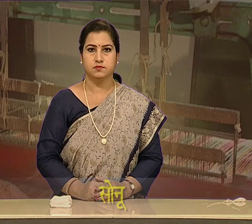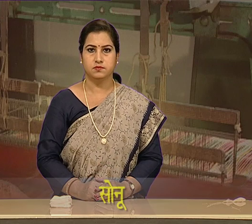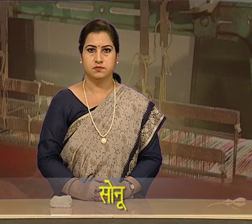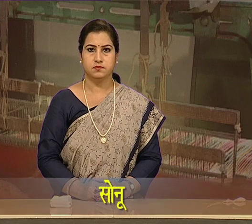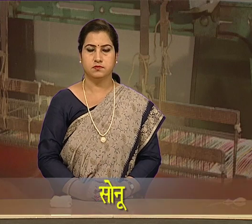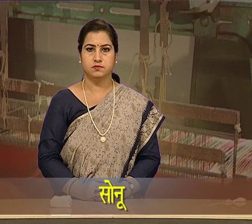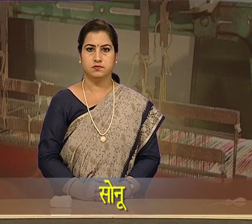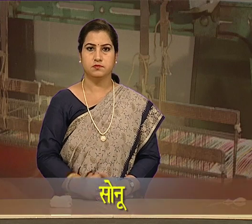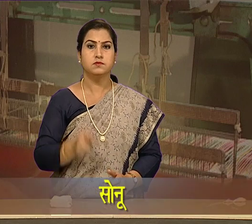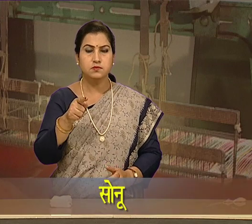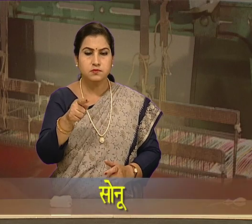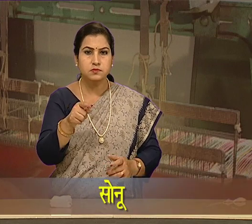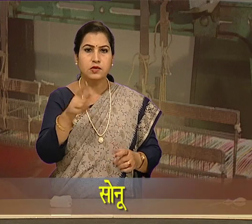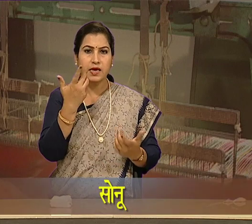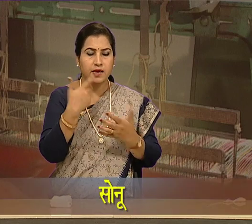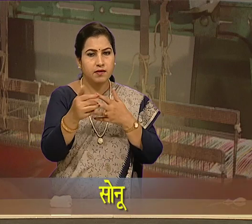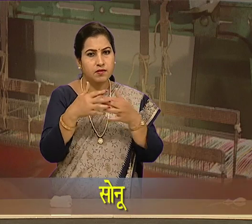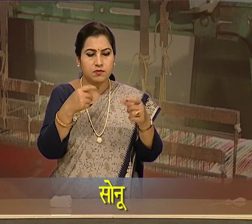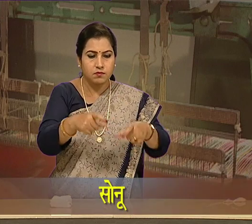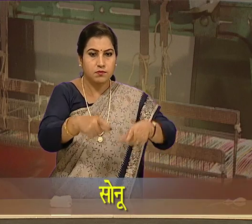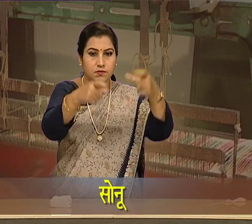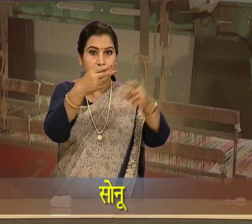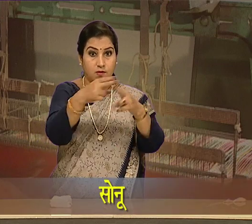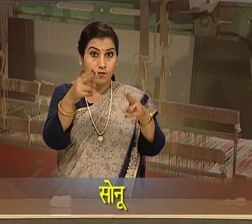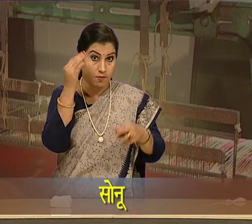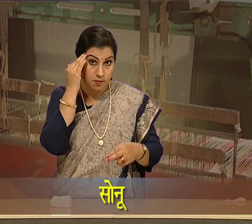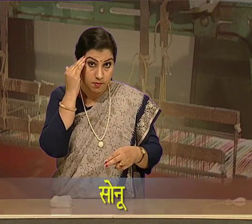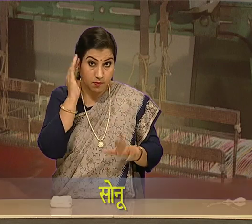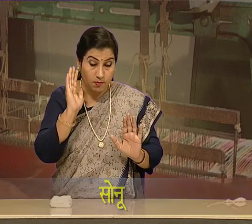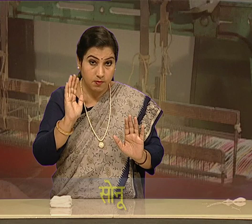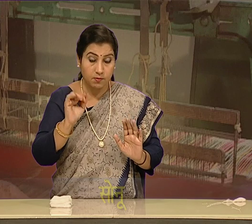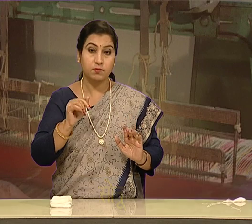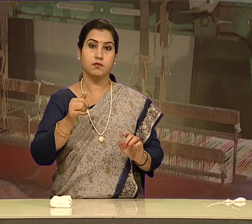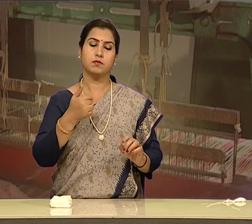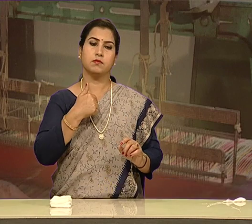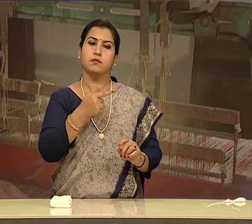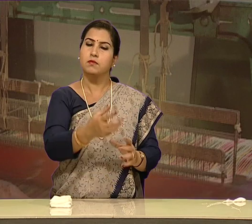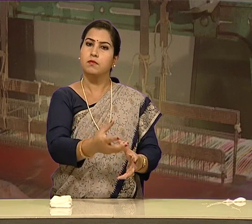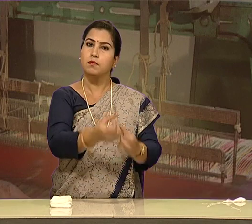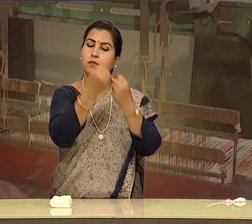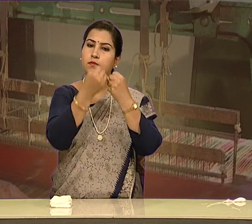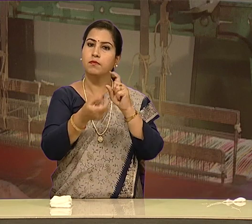क्या आप किसी पौधे का नाम जानते हैं जिससे हमें तंतु प्राप्त होते हैं?